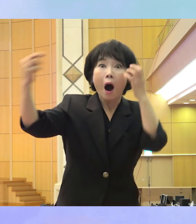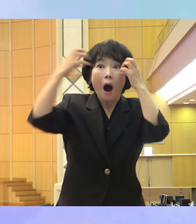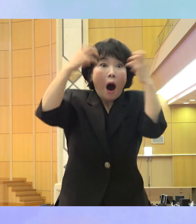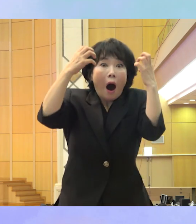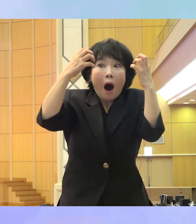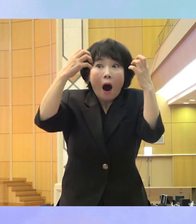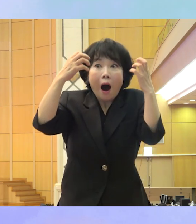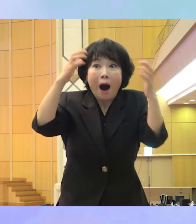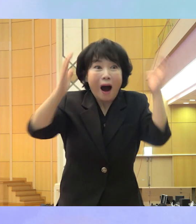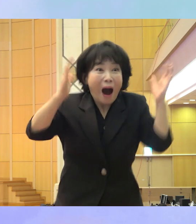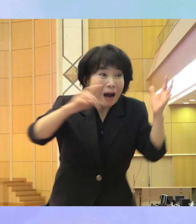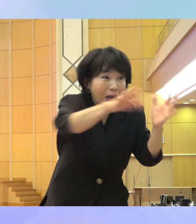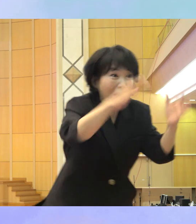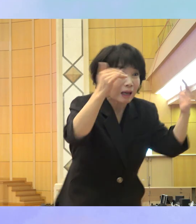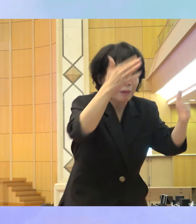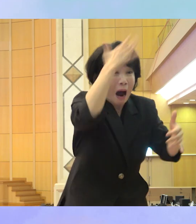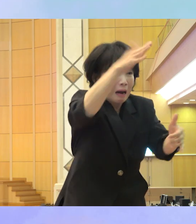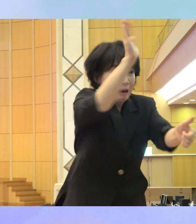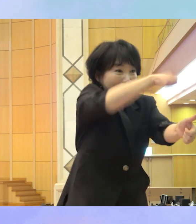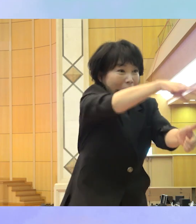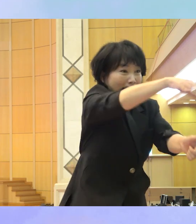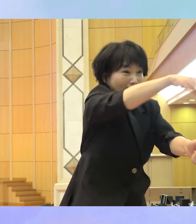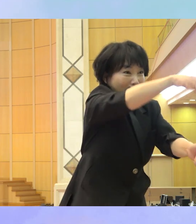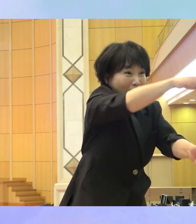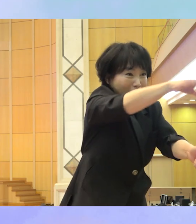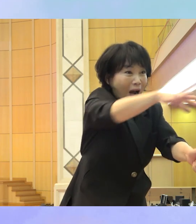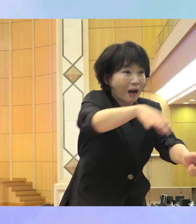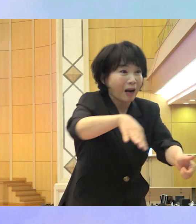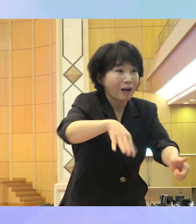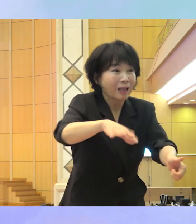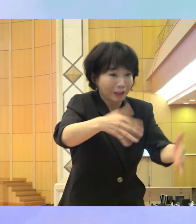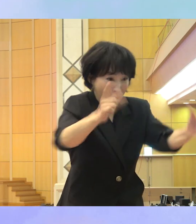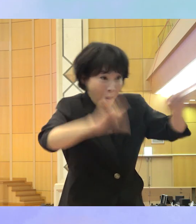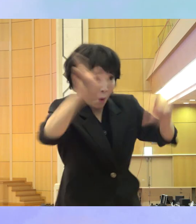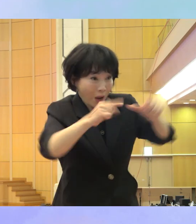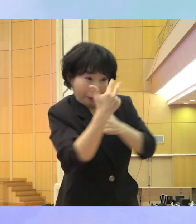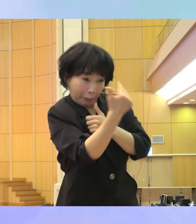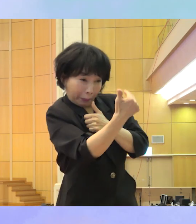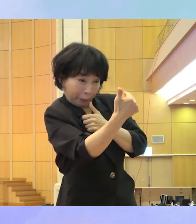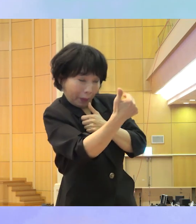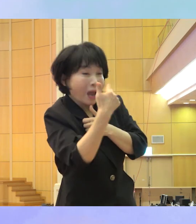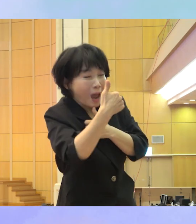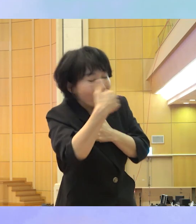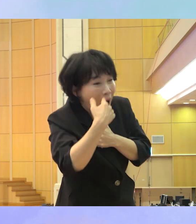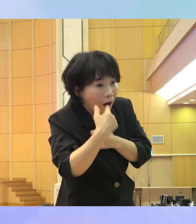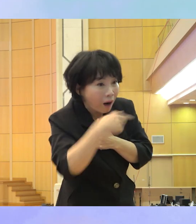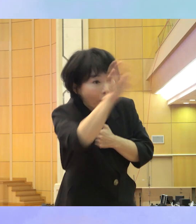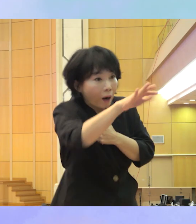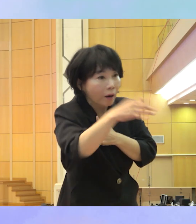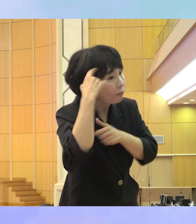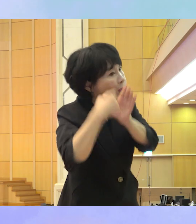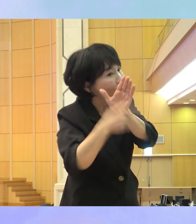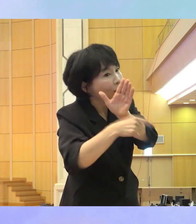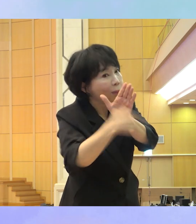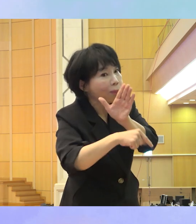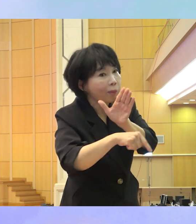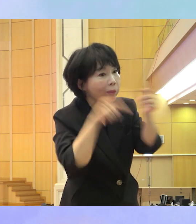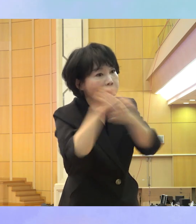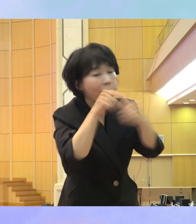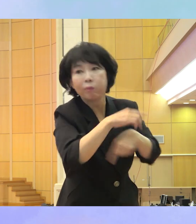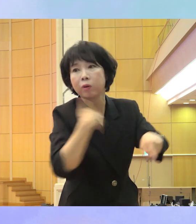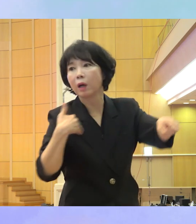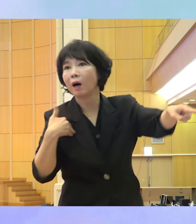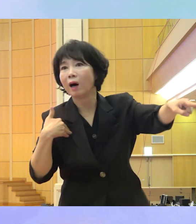녹음 좀 해라. 아무리 얘기해도 못 알아들어. 영의 세계하고 육의 세계,